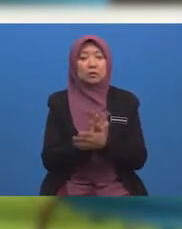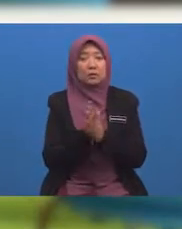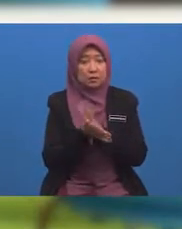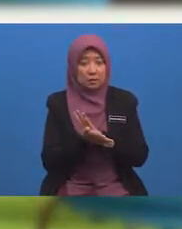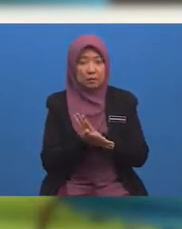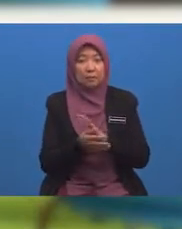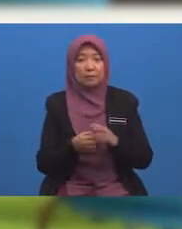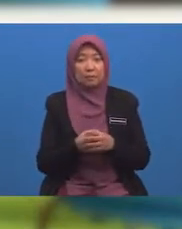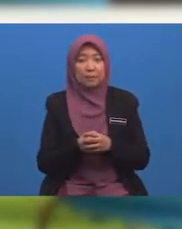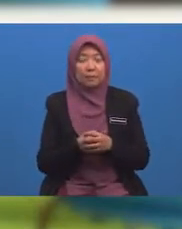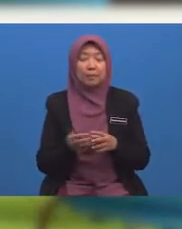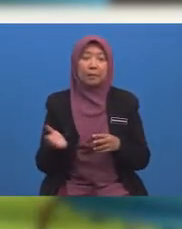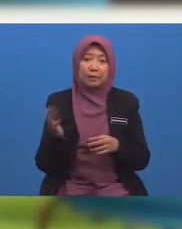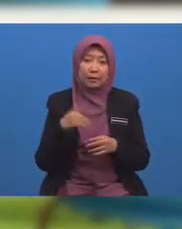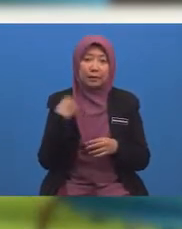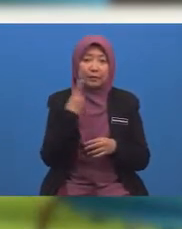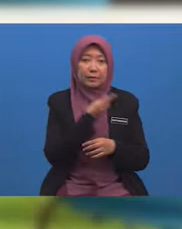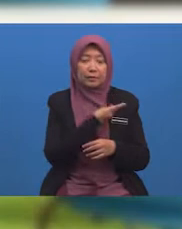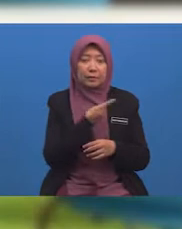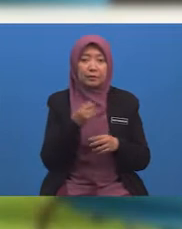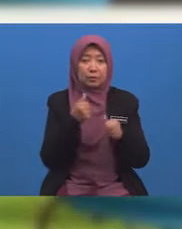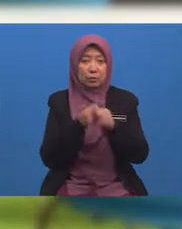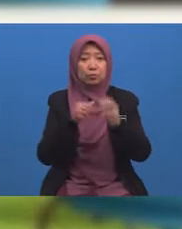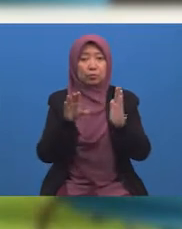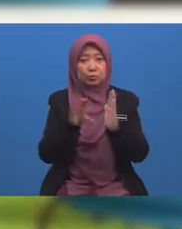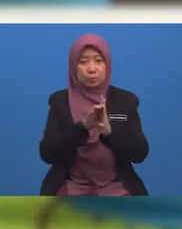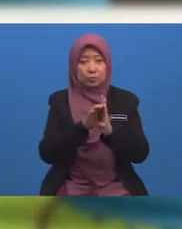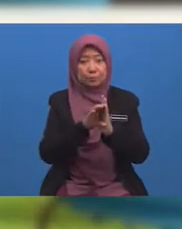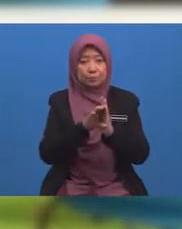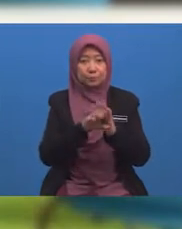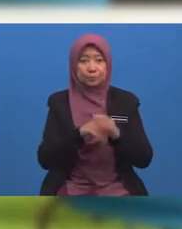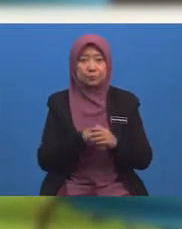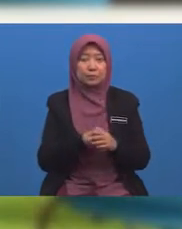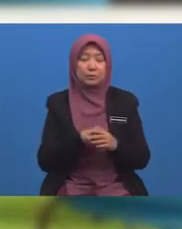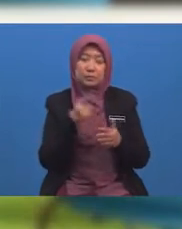Maka, marilah kita mencontohi